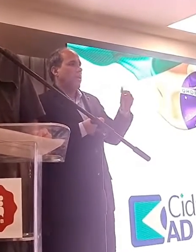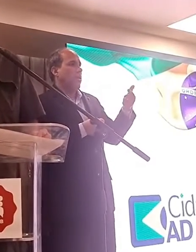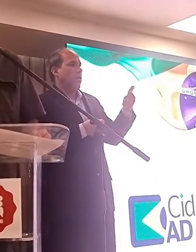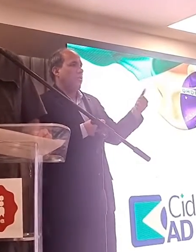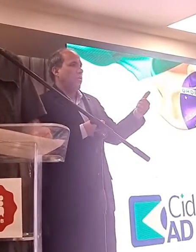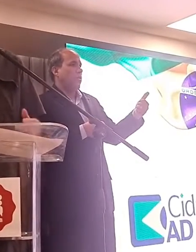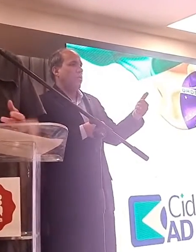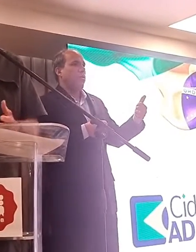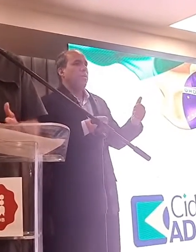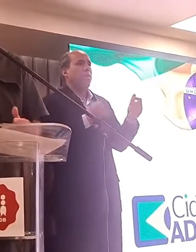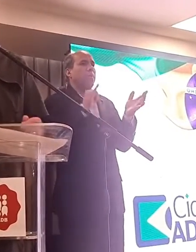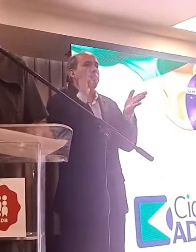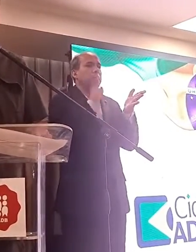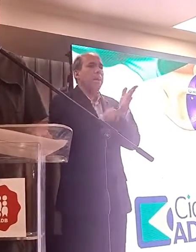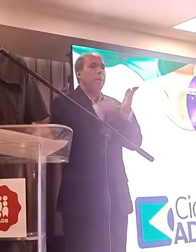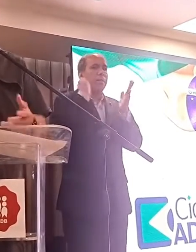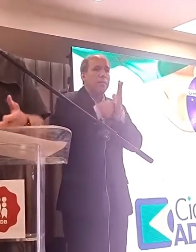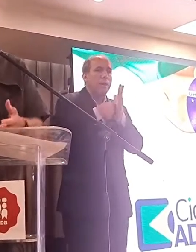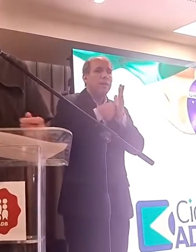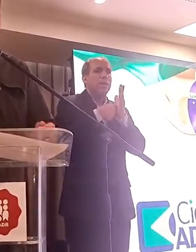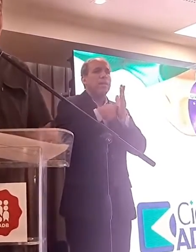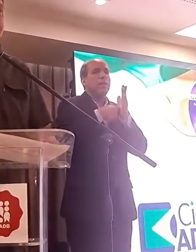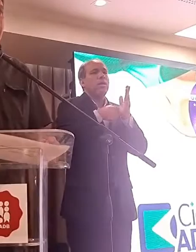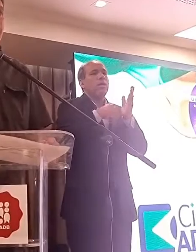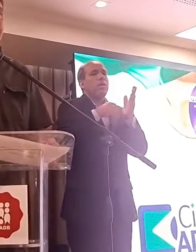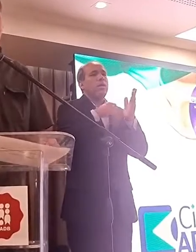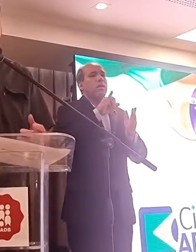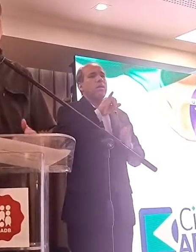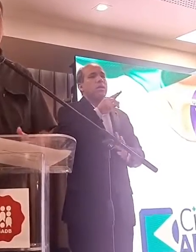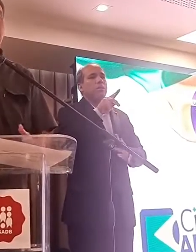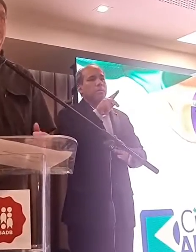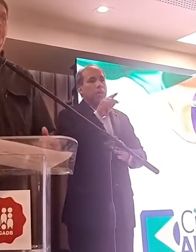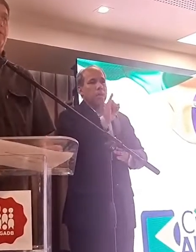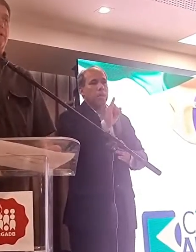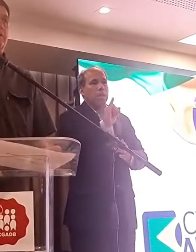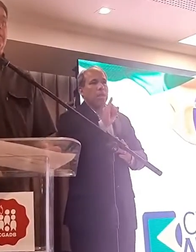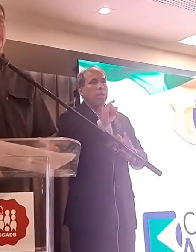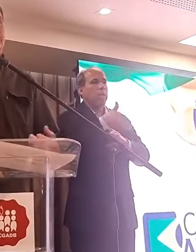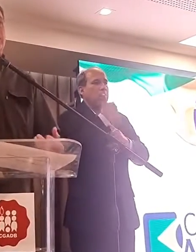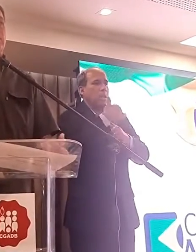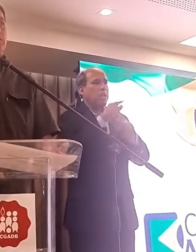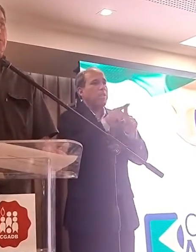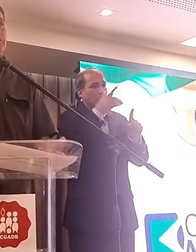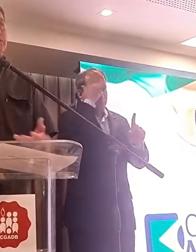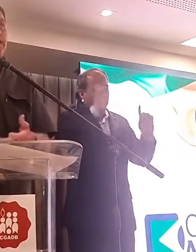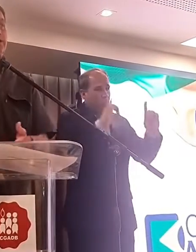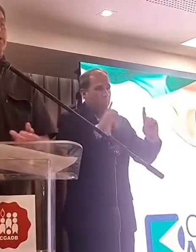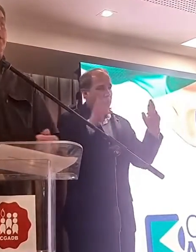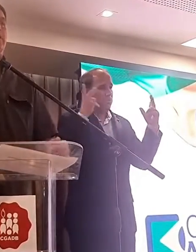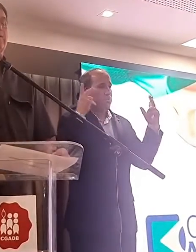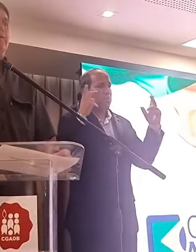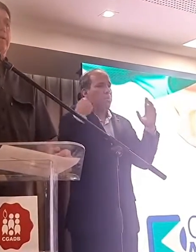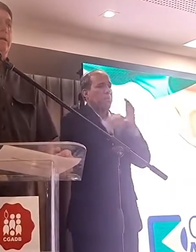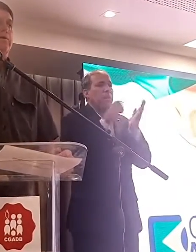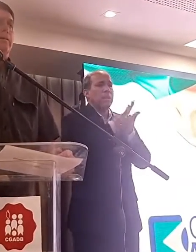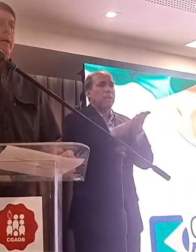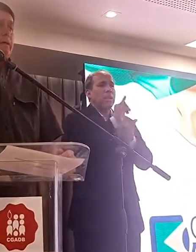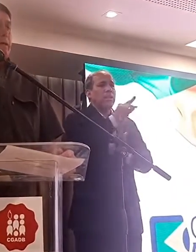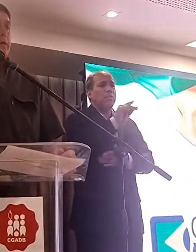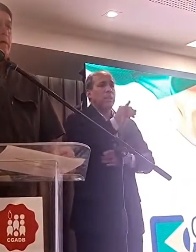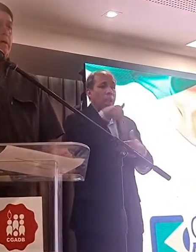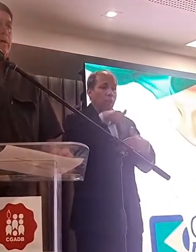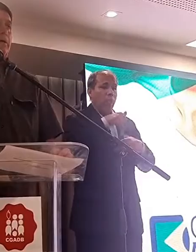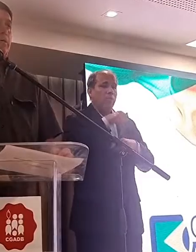IPI os taxistas, quando compravam um carro, e as pessoas com deficiência. Incluiu-se, desde janeiro desse ano,